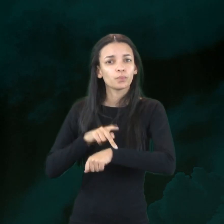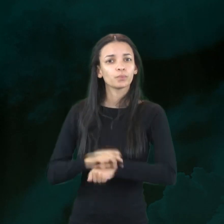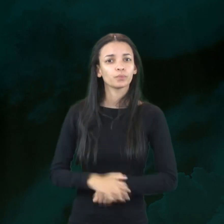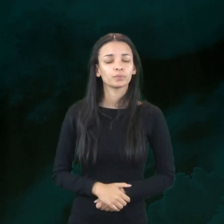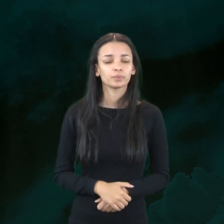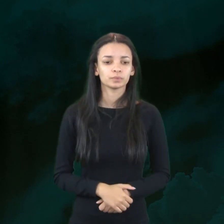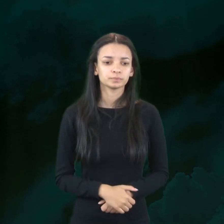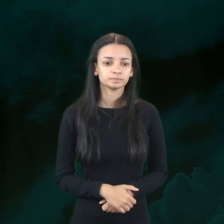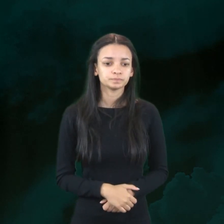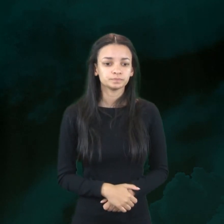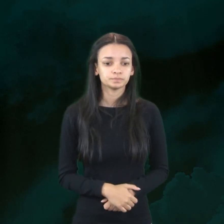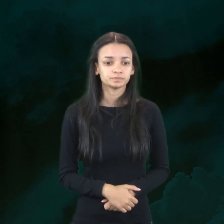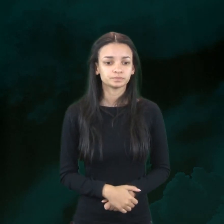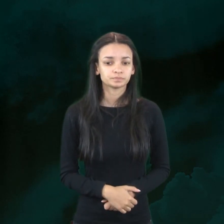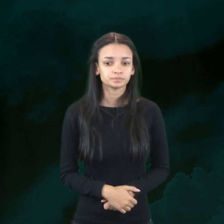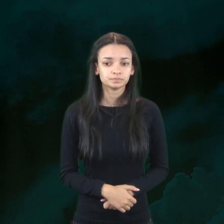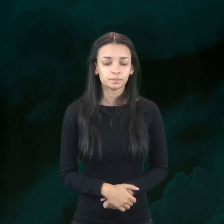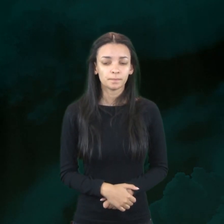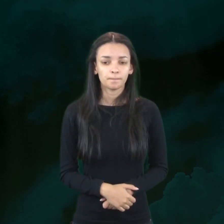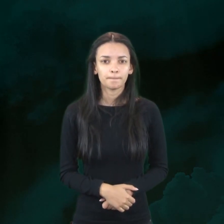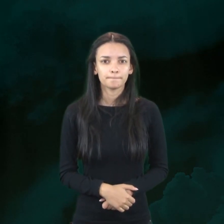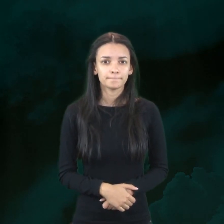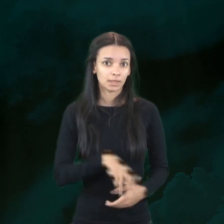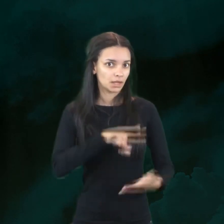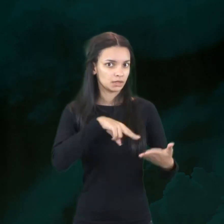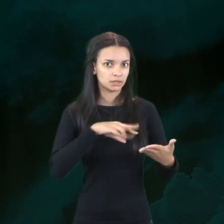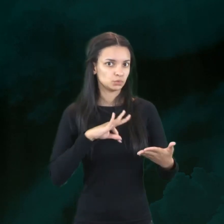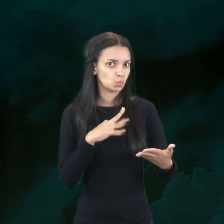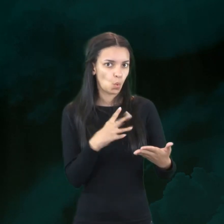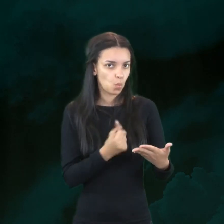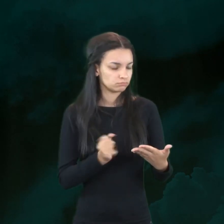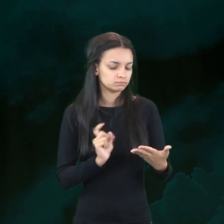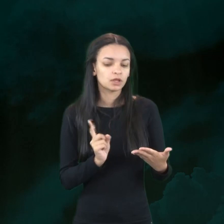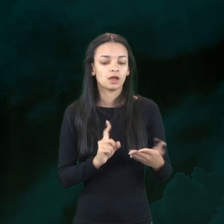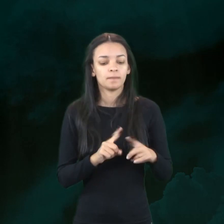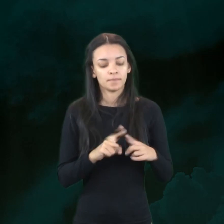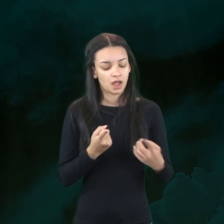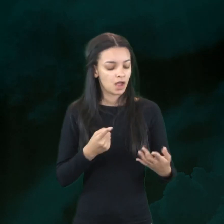né? Não vou ler todo o versículo, mas assim,